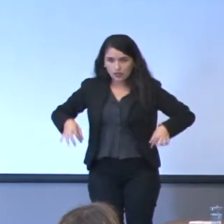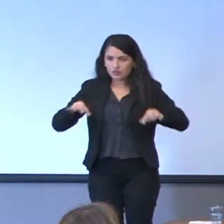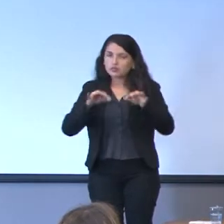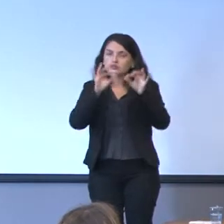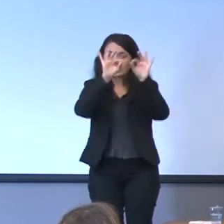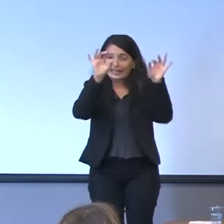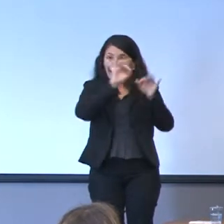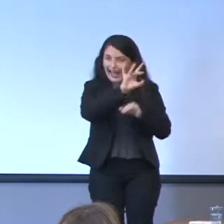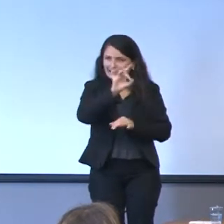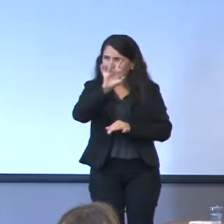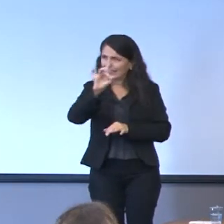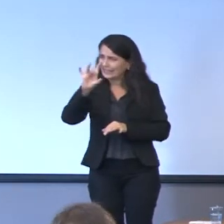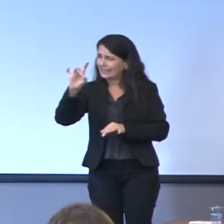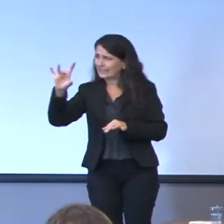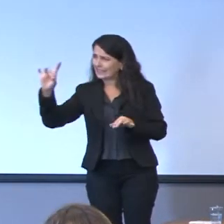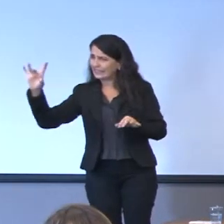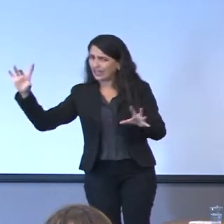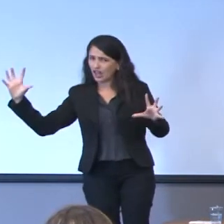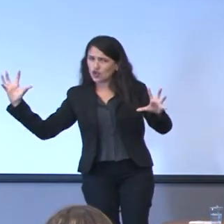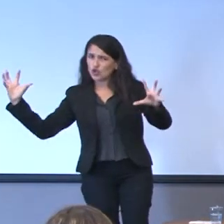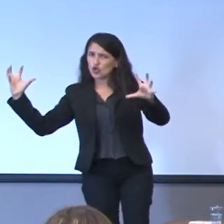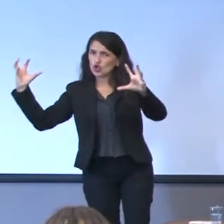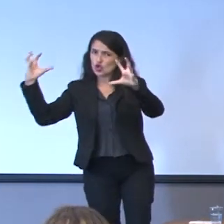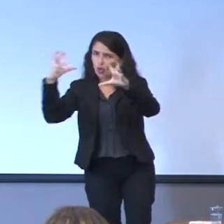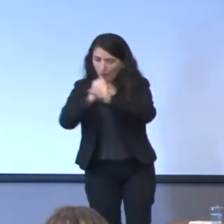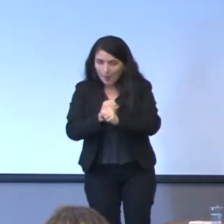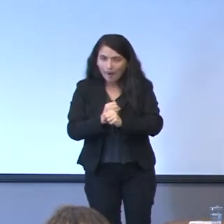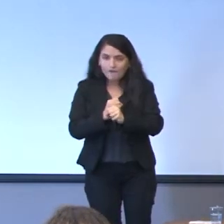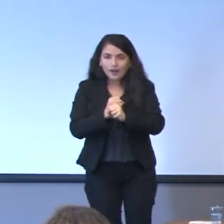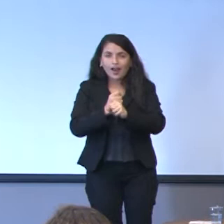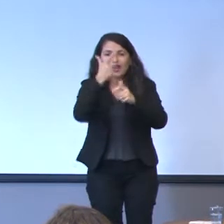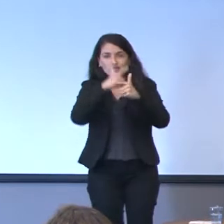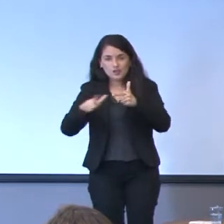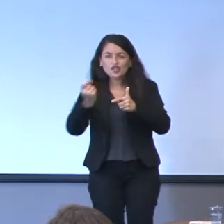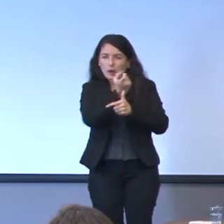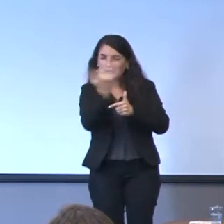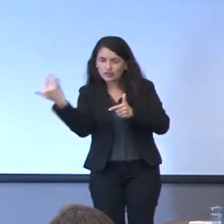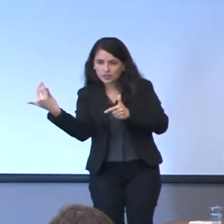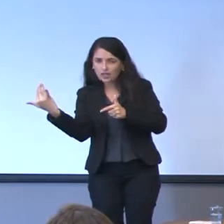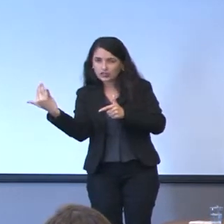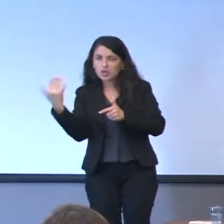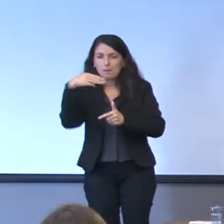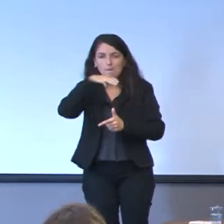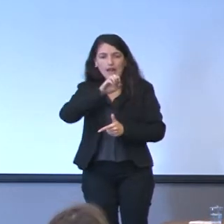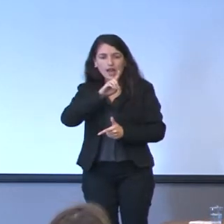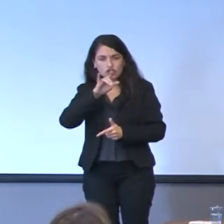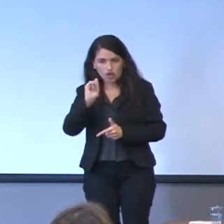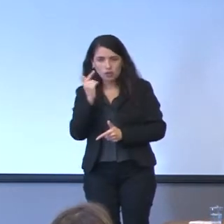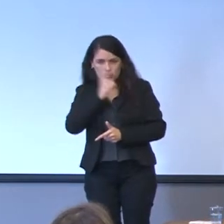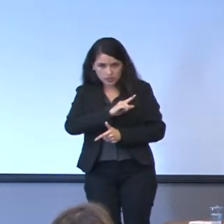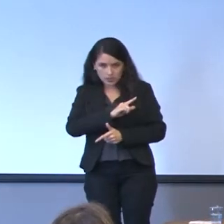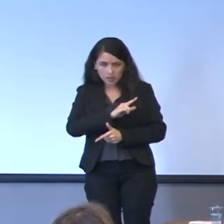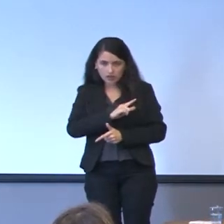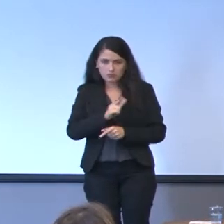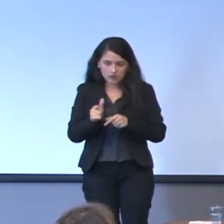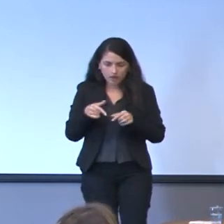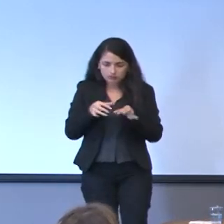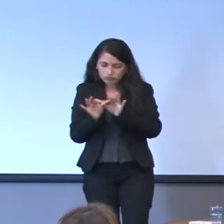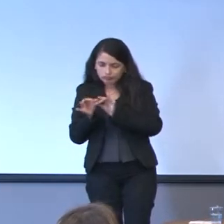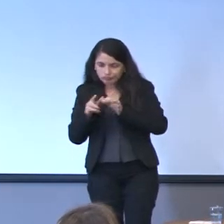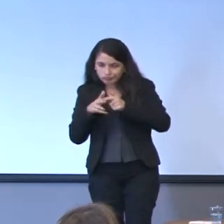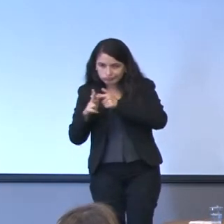média e com isso eles tinham uma base para projetar os cockpits. E aí resolveram então contratar